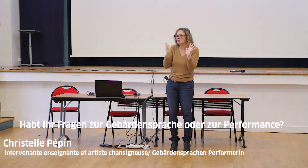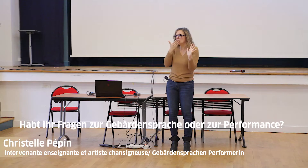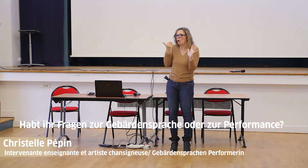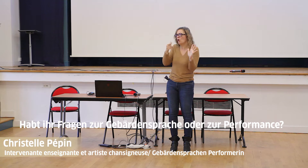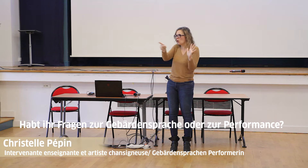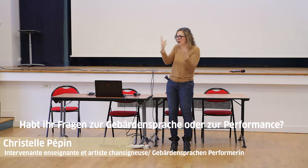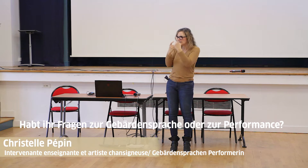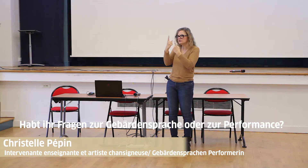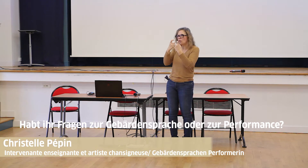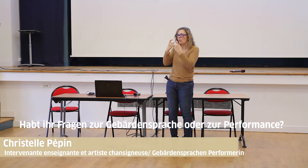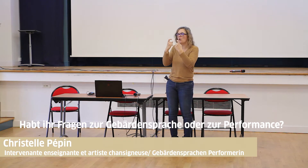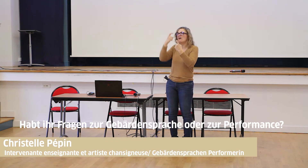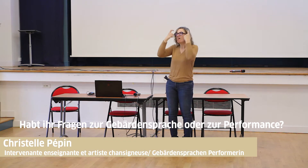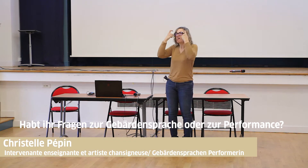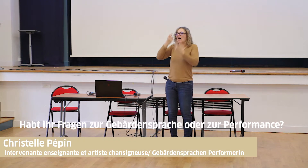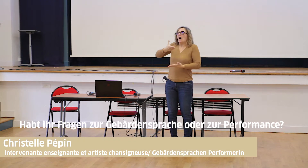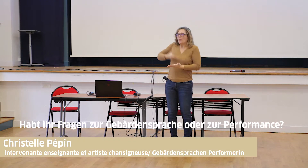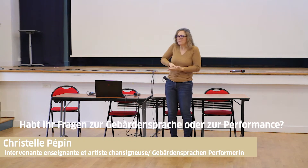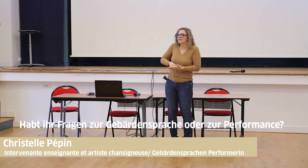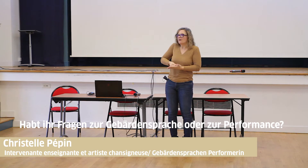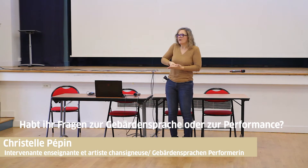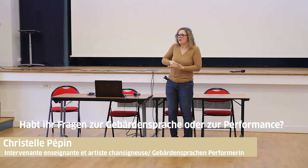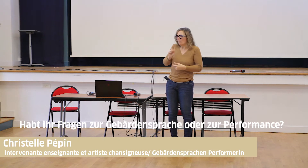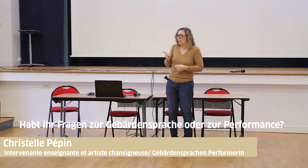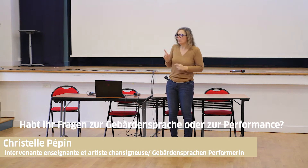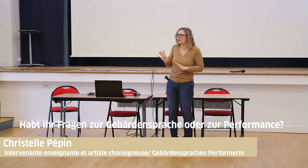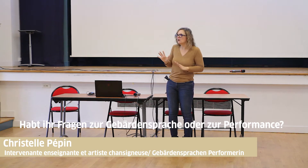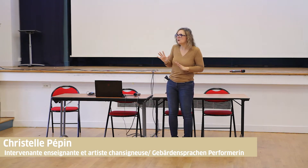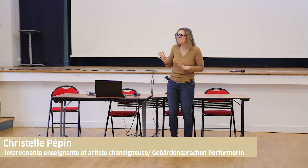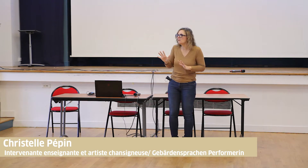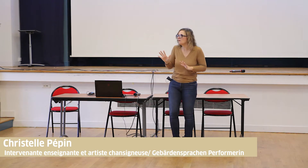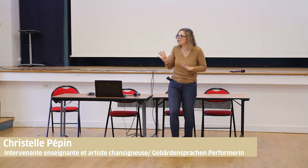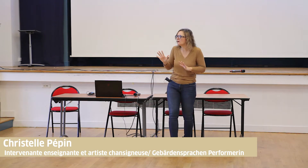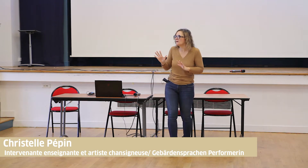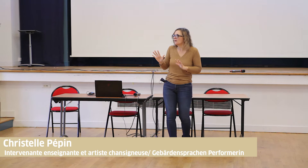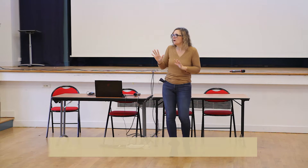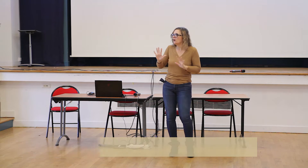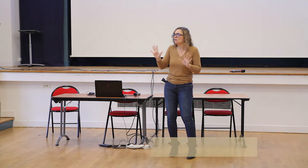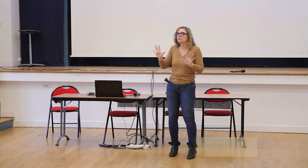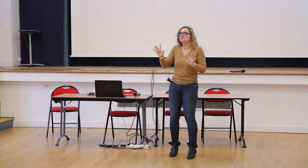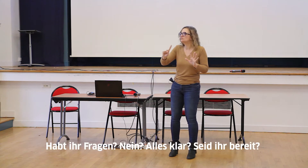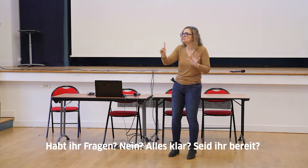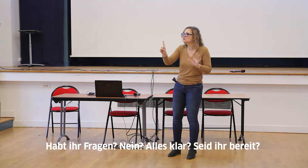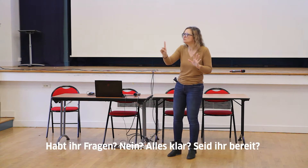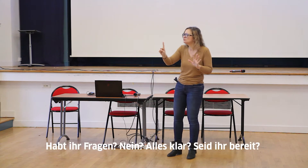Est-ce que vous avez des questions liées à la langue des signes, au chansigne? Vous pouvez poser des questions. Non, c'est bon.